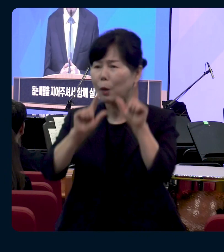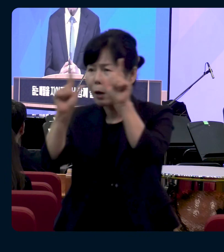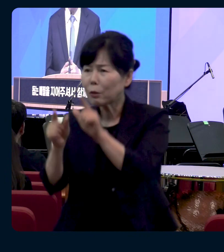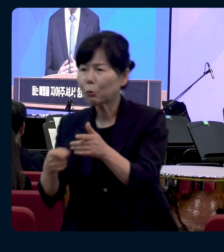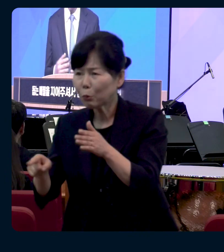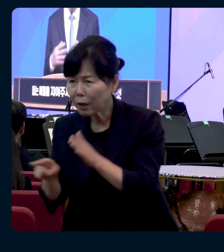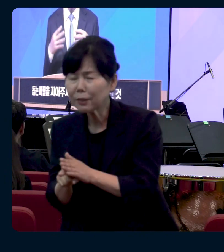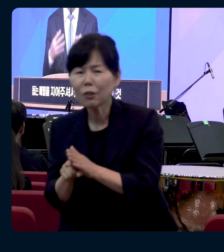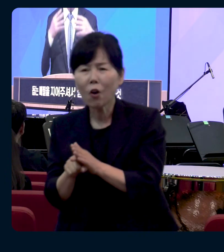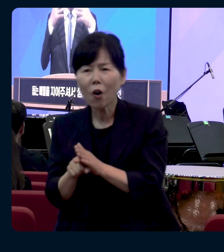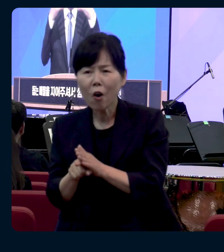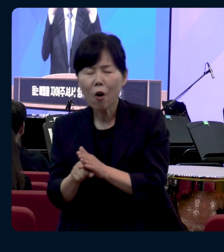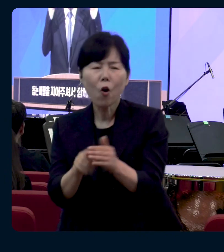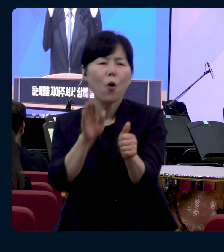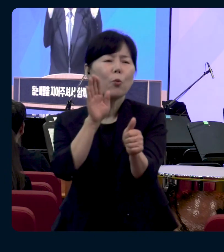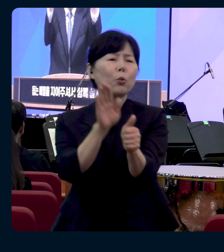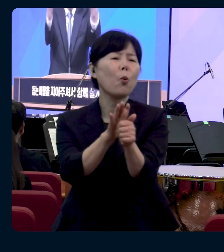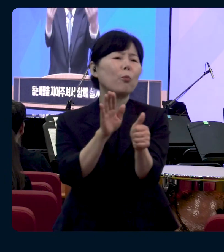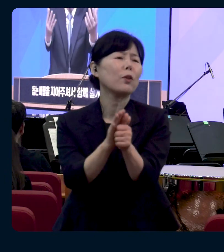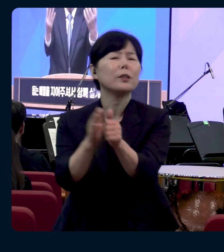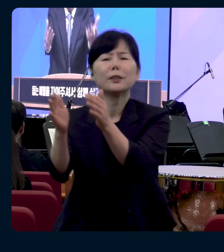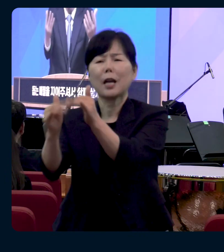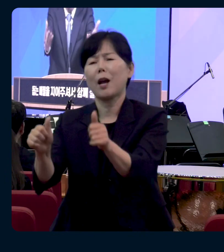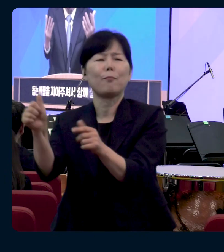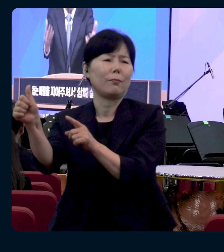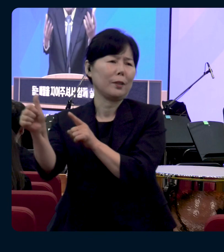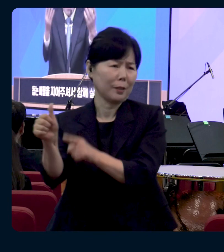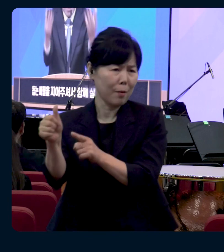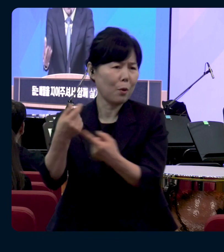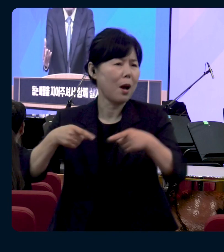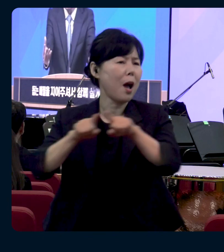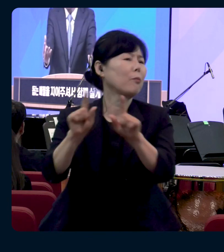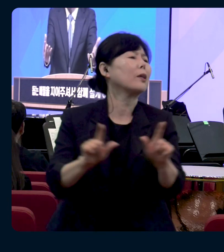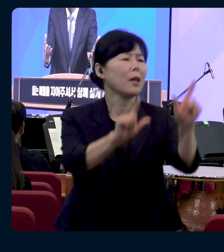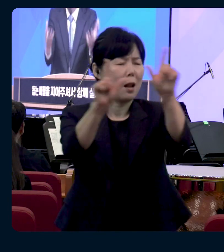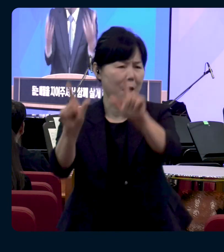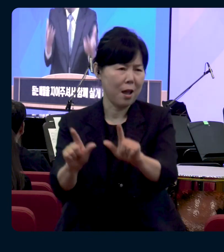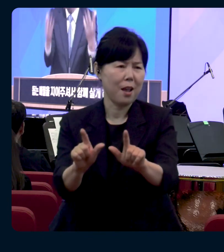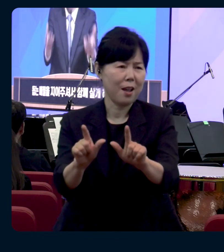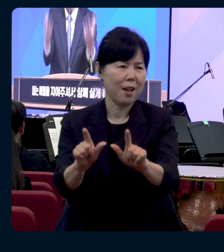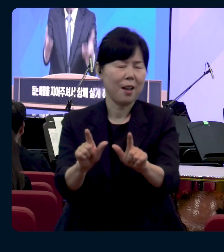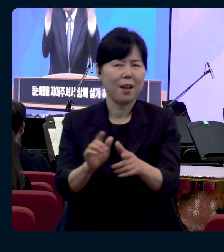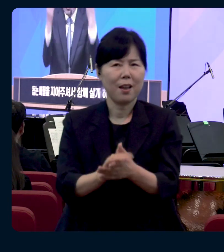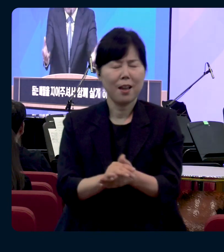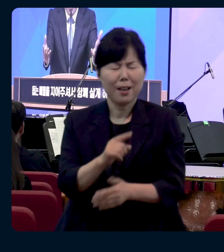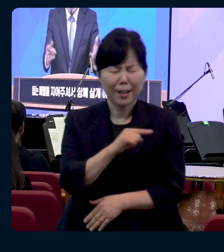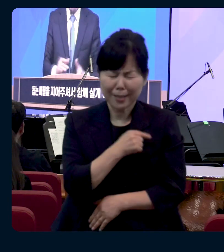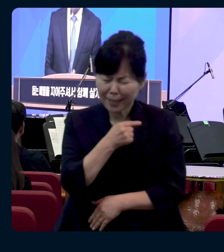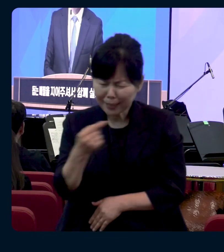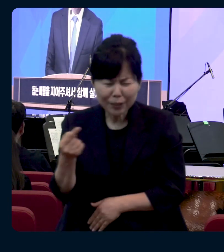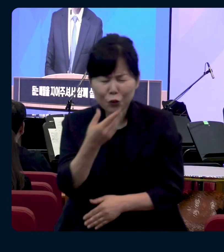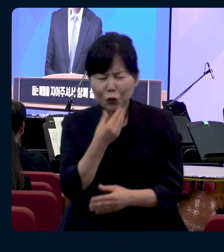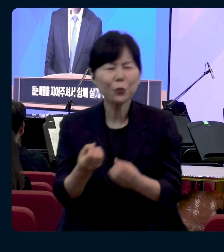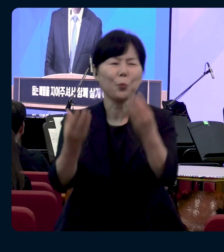하나님이 우리에게 돕는 배필을 지어서 함께 살게 하신 것이, 이게 가장 큰